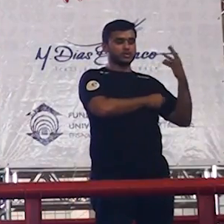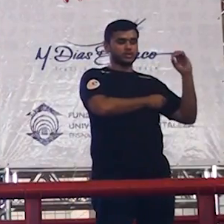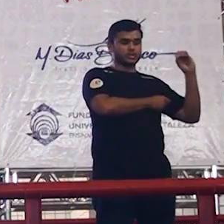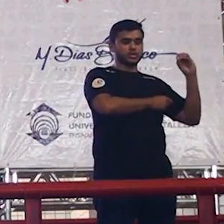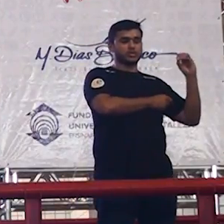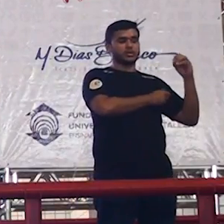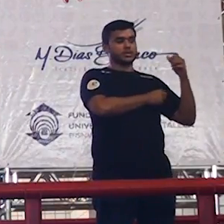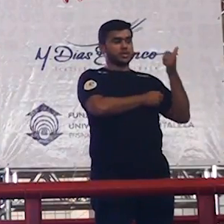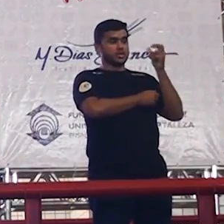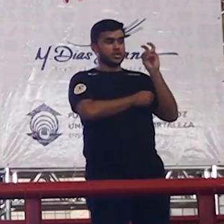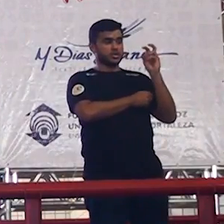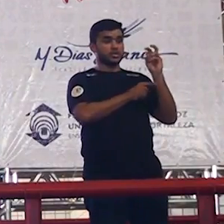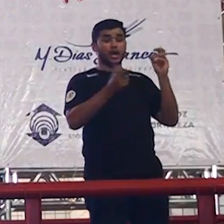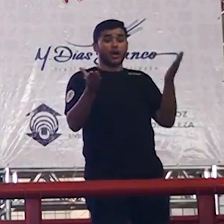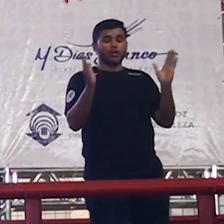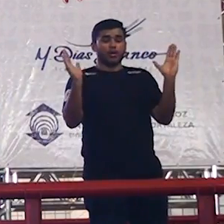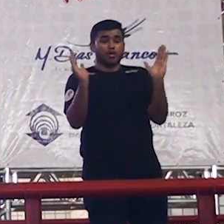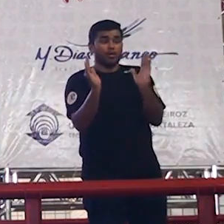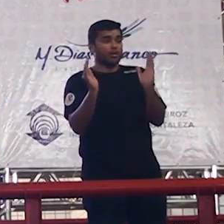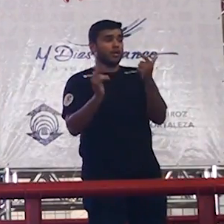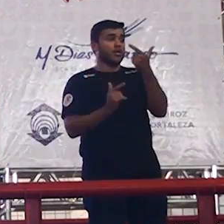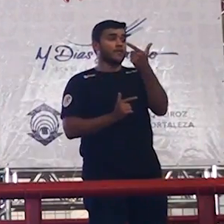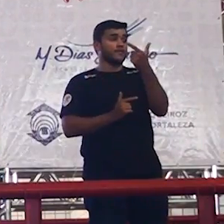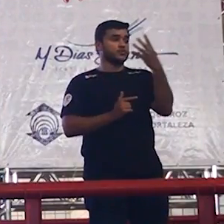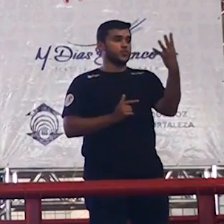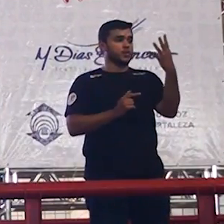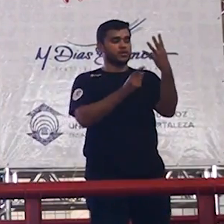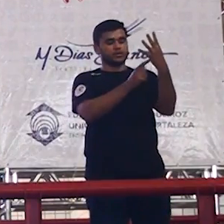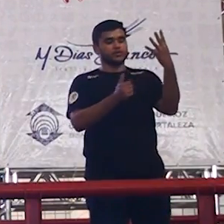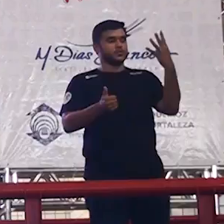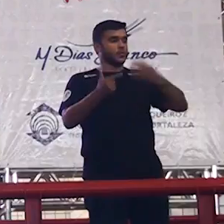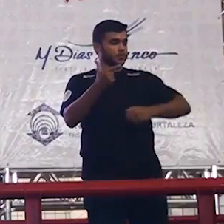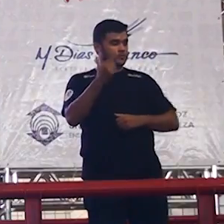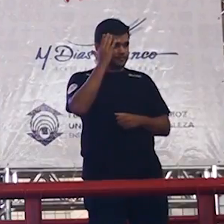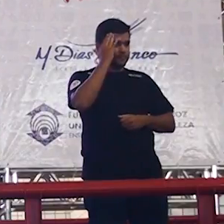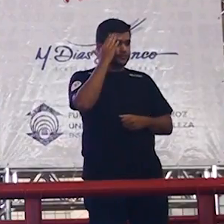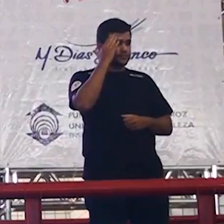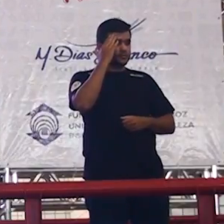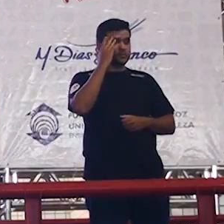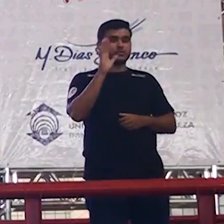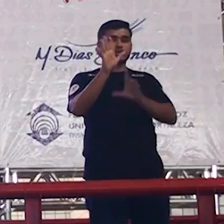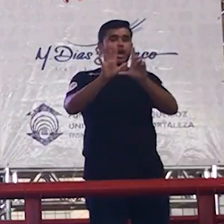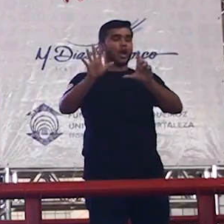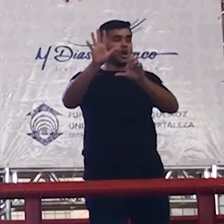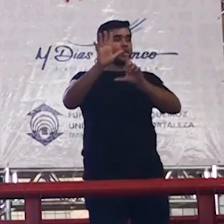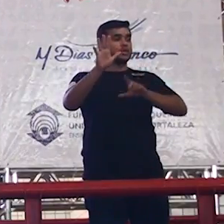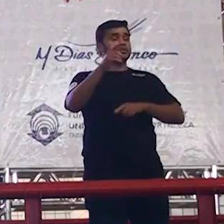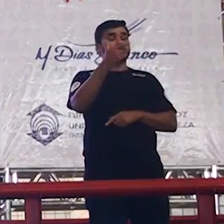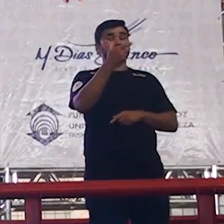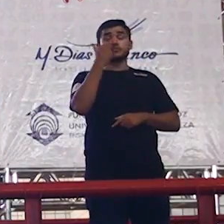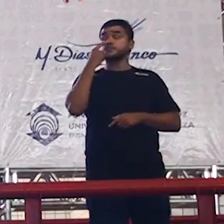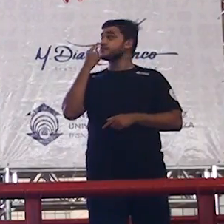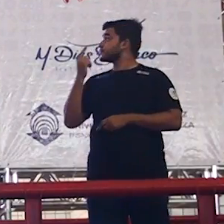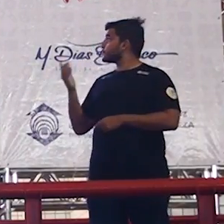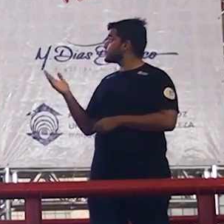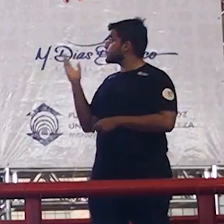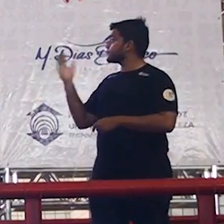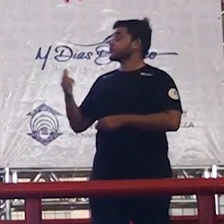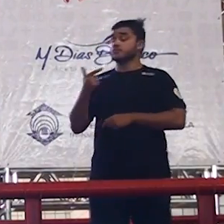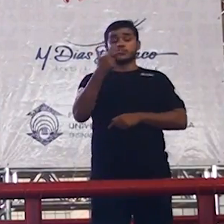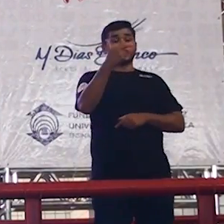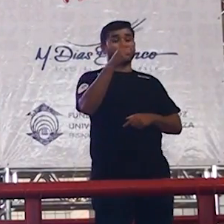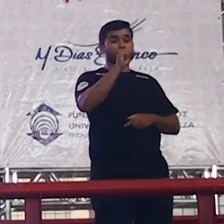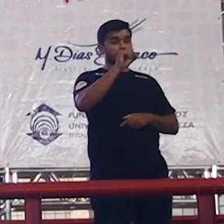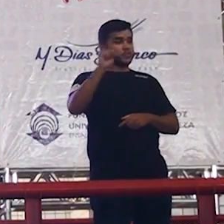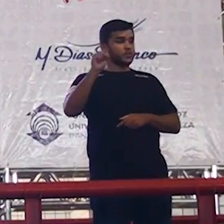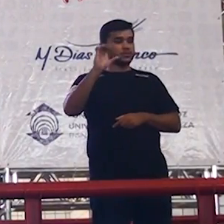a nova área será 288 centímetros quadrados. O que ele quer é a